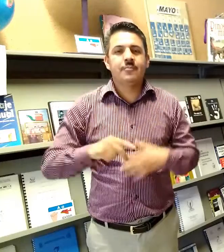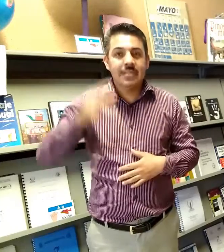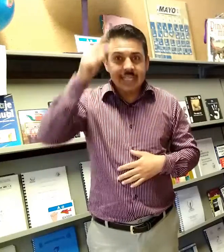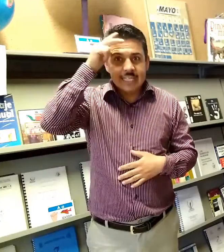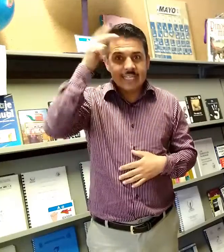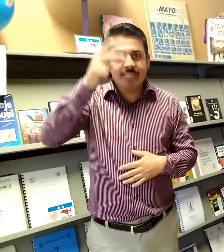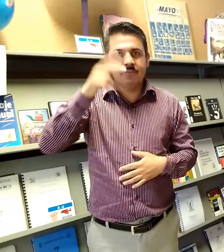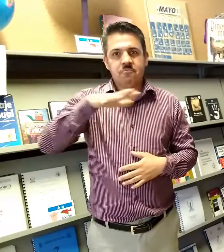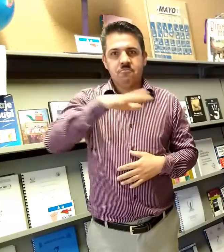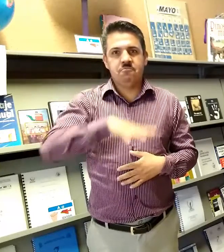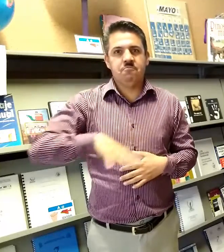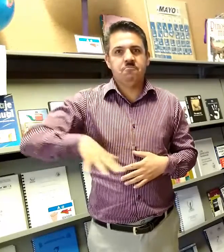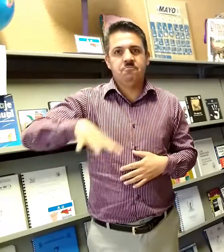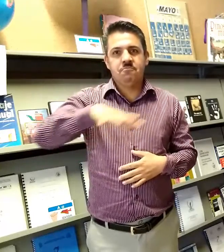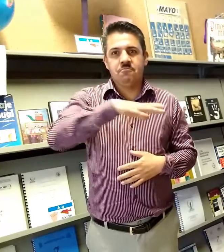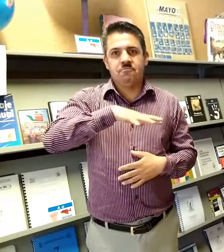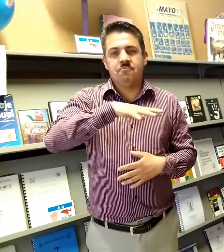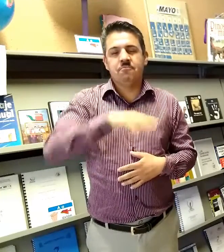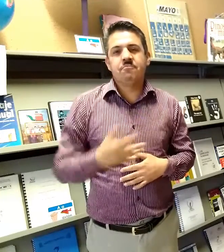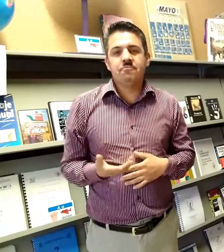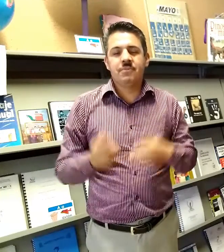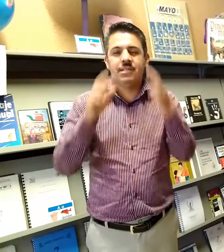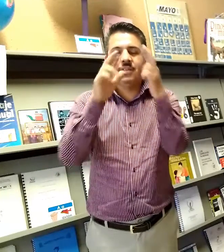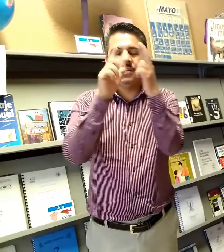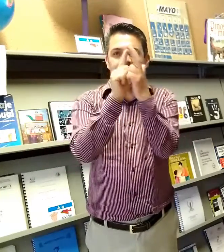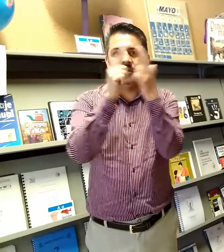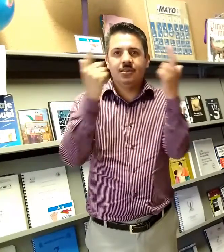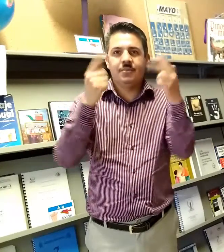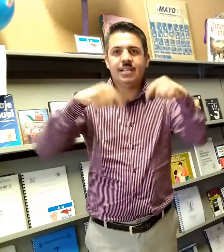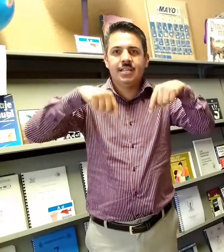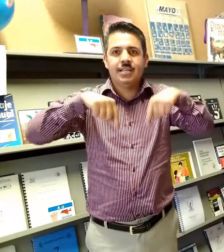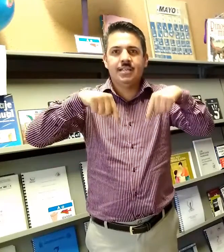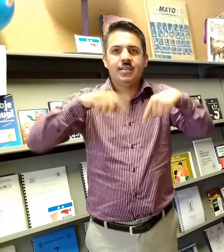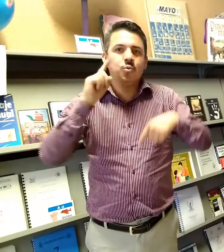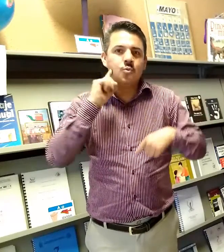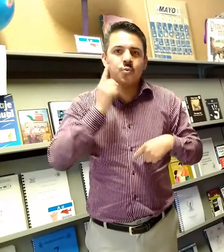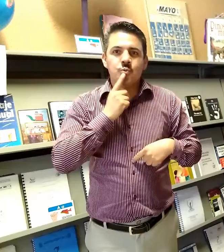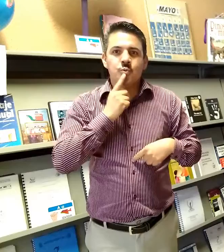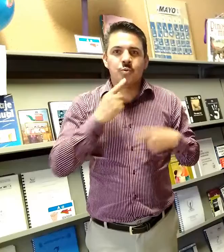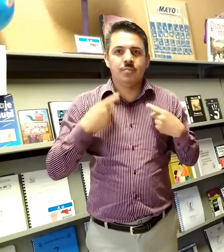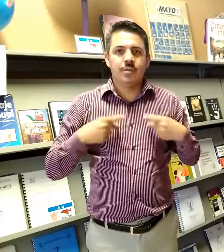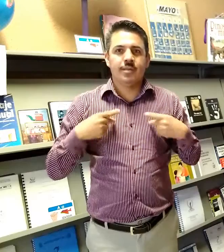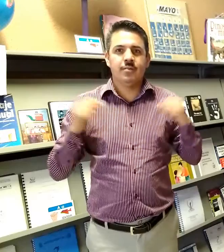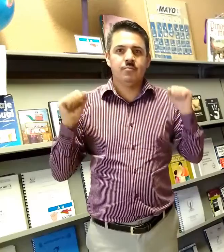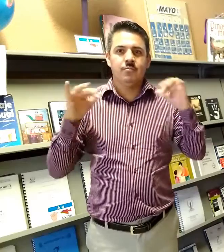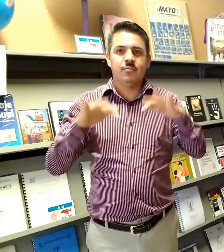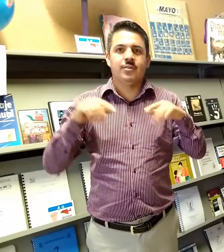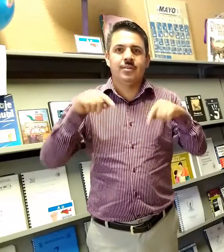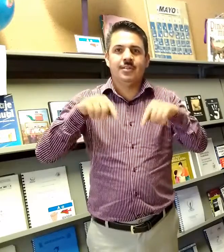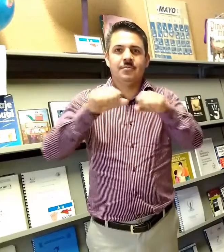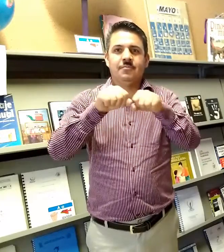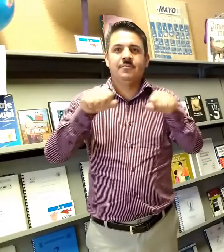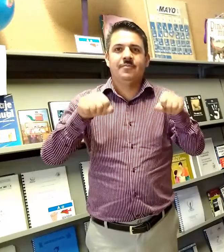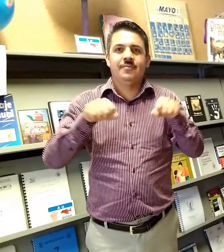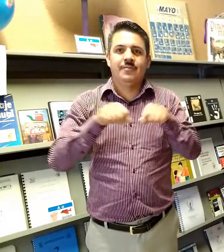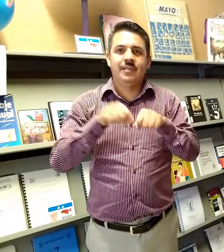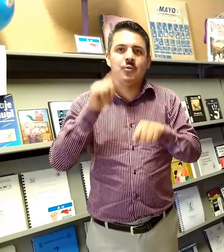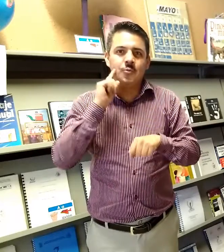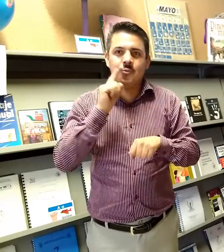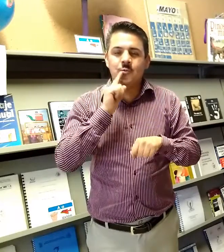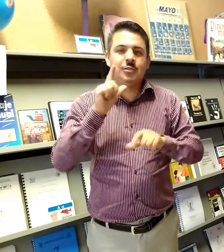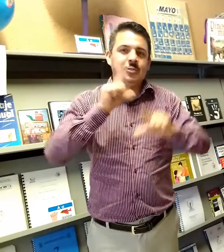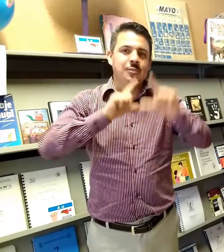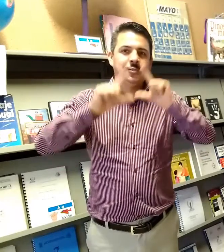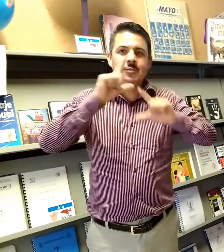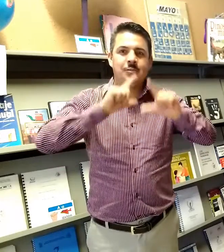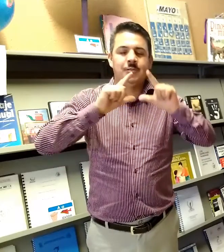Aquí, en la sala de silentes de la Biblioteca Central del Estado de Hidalgo, Ricardo Garibay, puedes